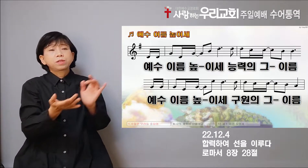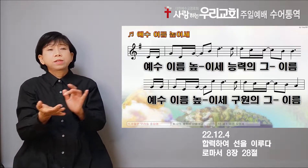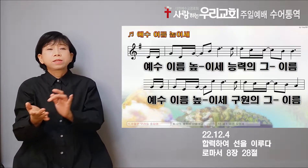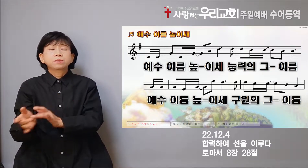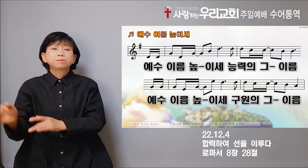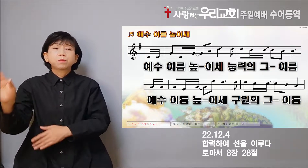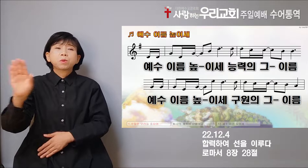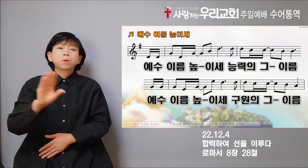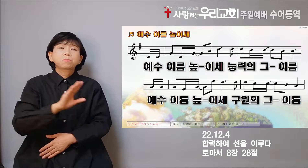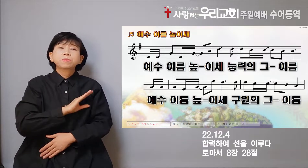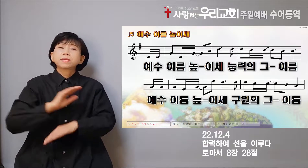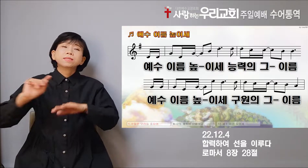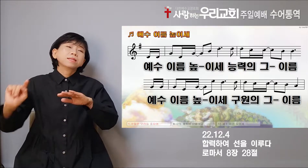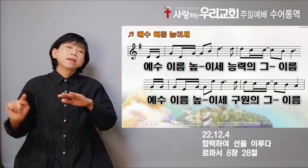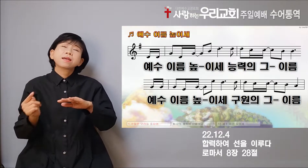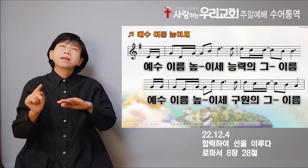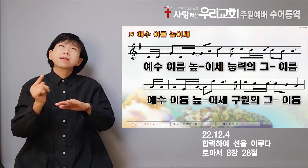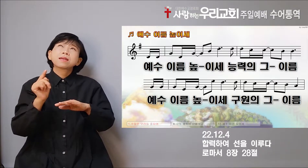예수 이름